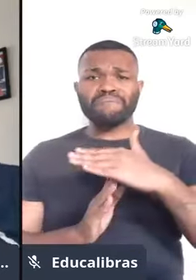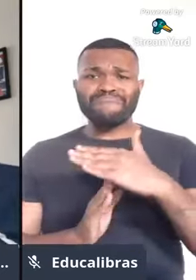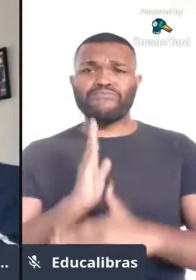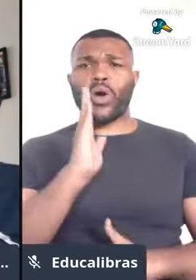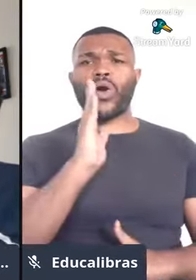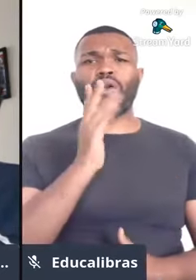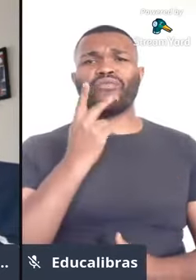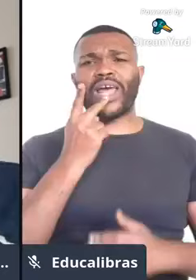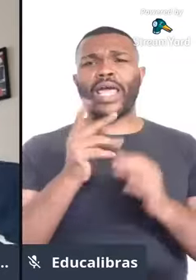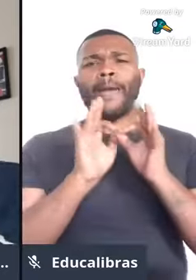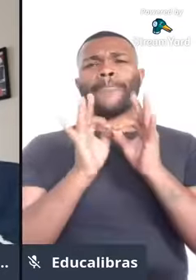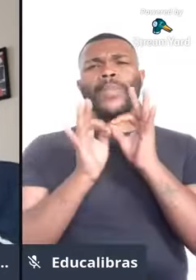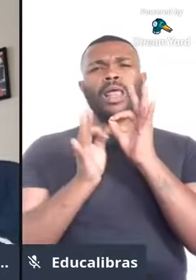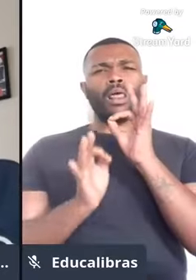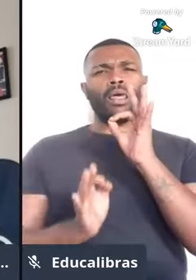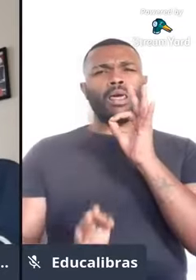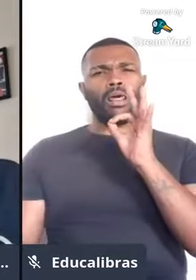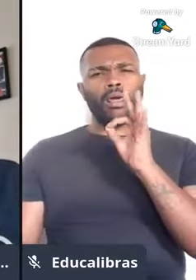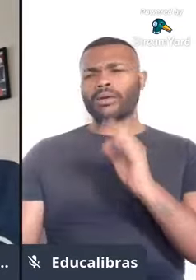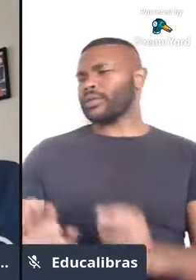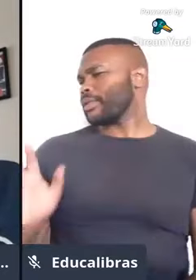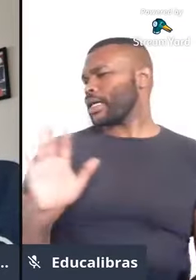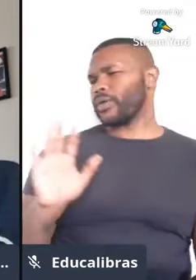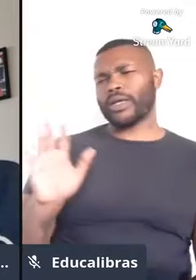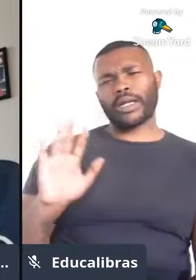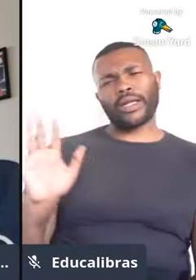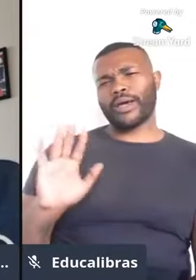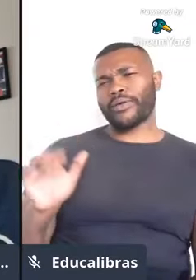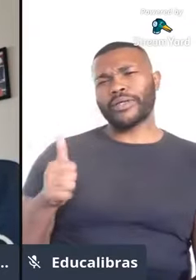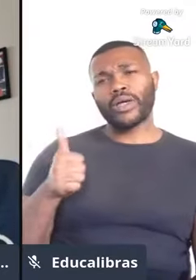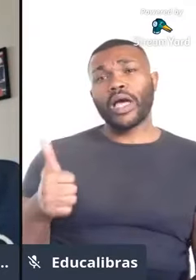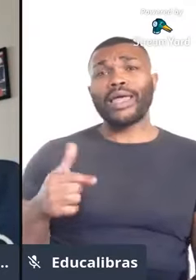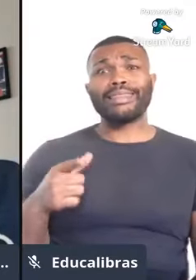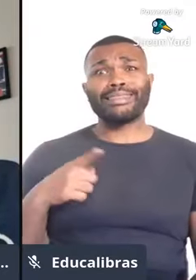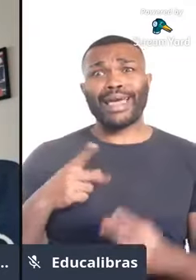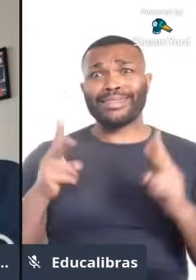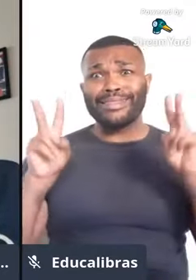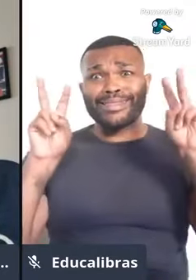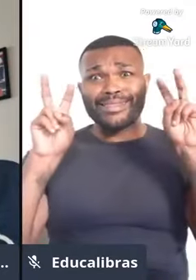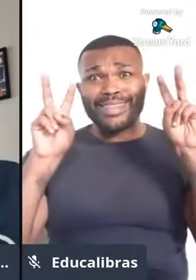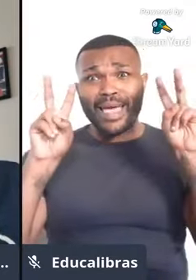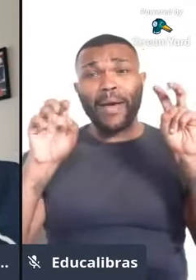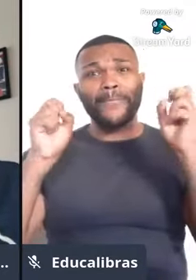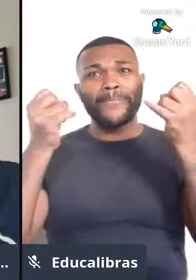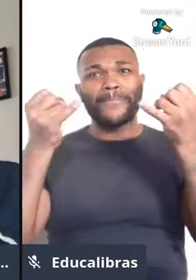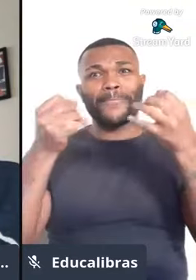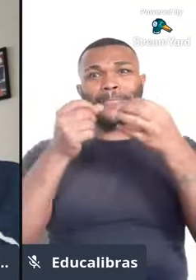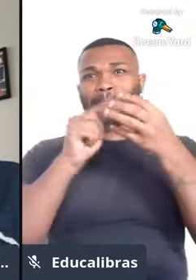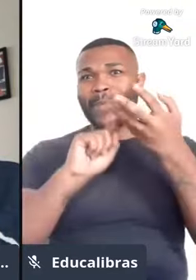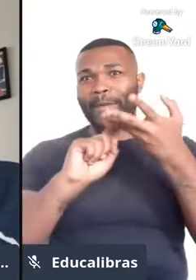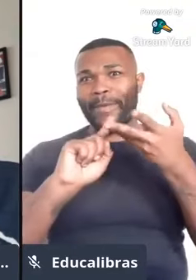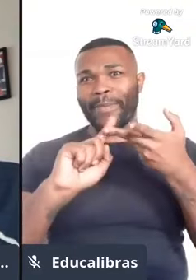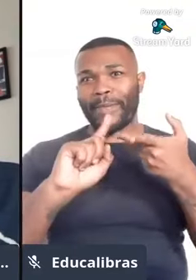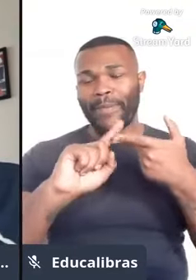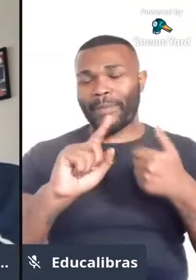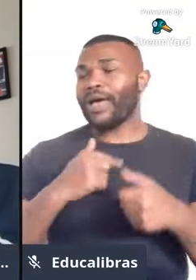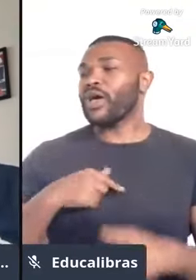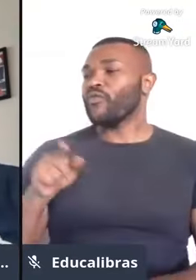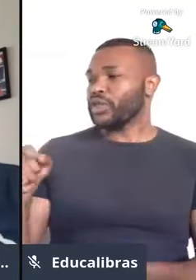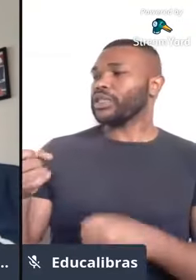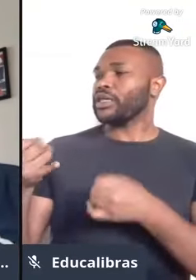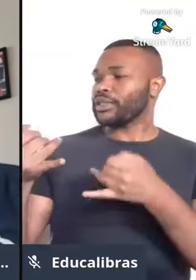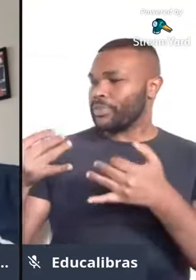demais. Não, bom, tem muito assunto, viu, Ventura? Eu acho que um pouco disso que você